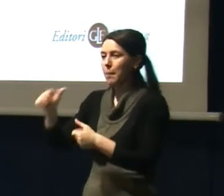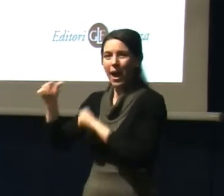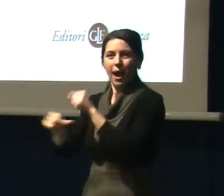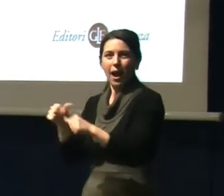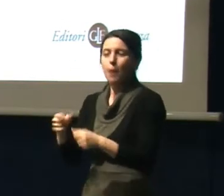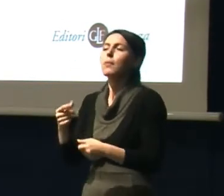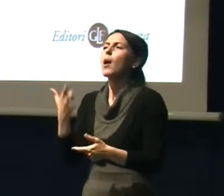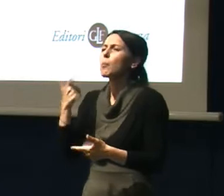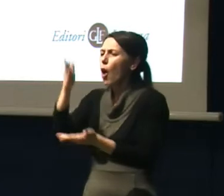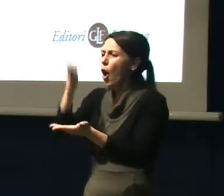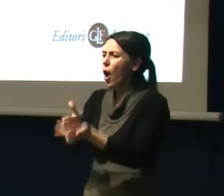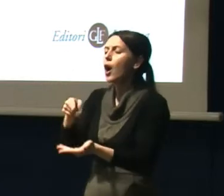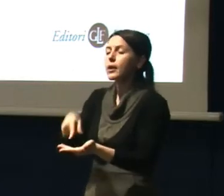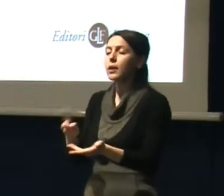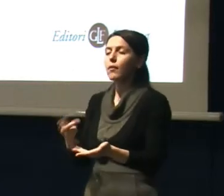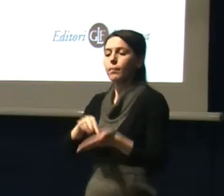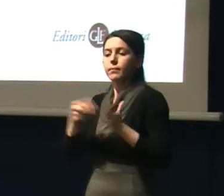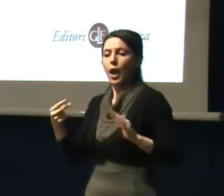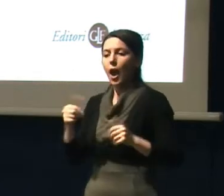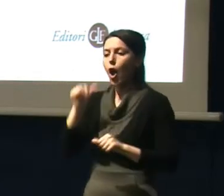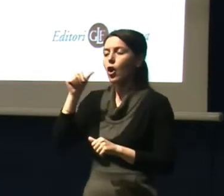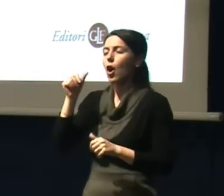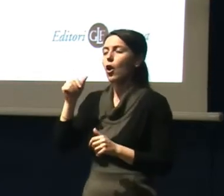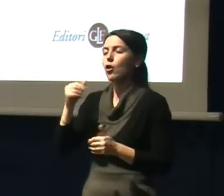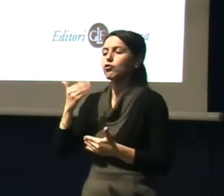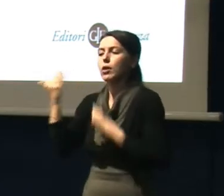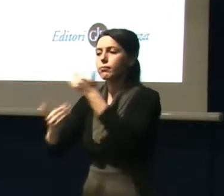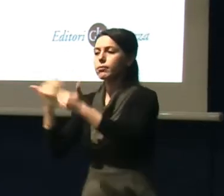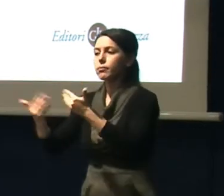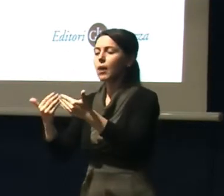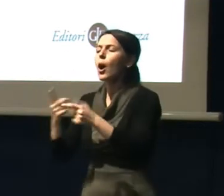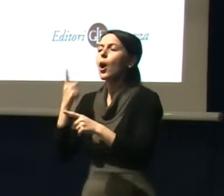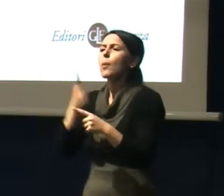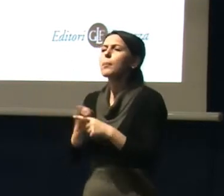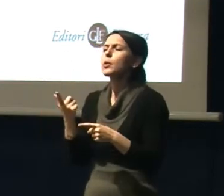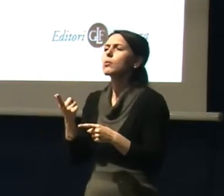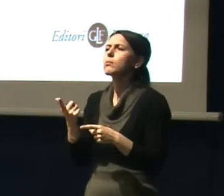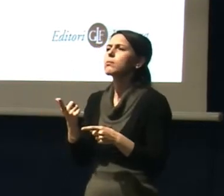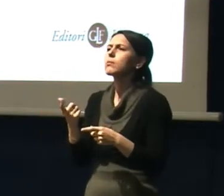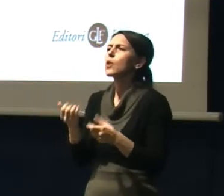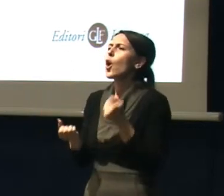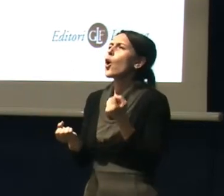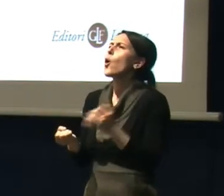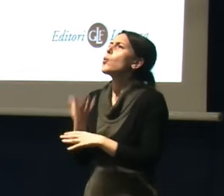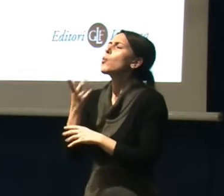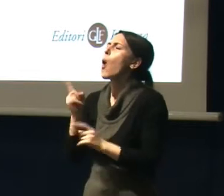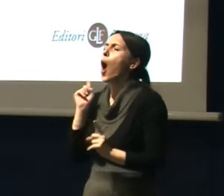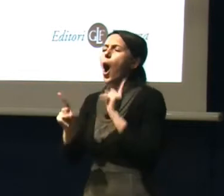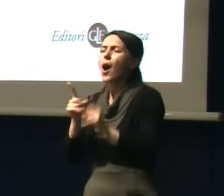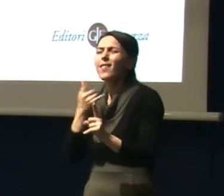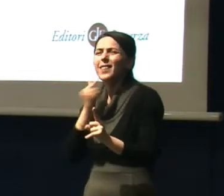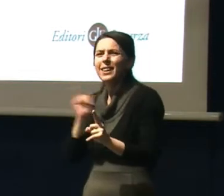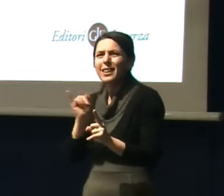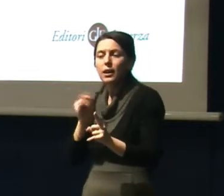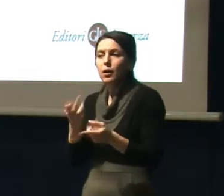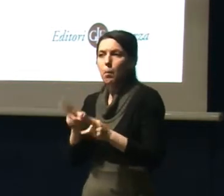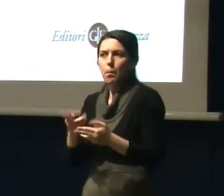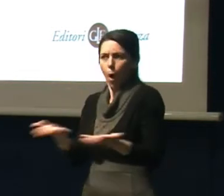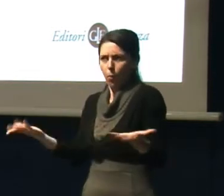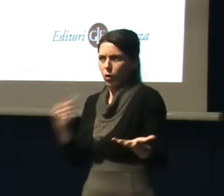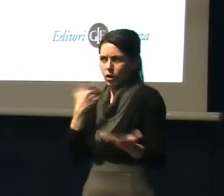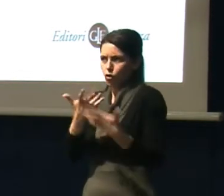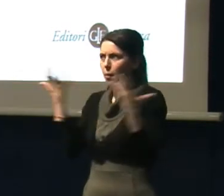e dall'ingresso in campo di una quantità di protagonisti sconosciuti che sono il popolo diciamoci le cose